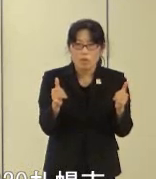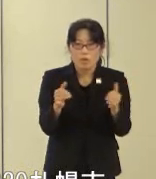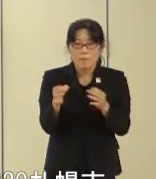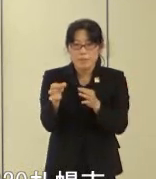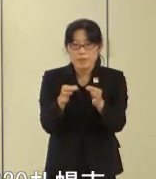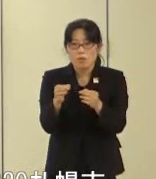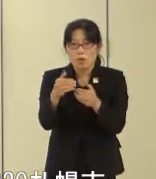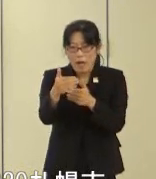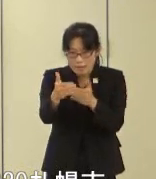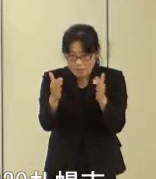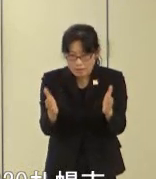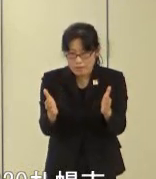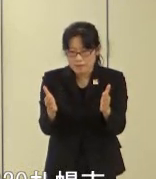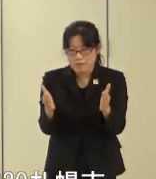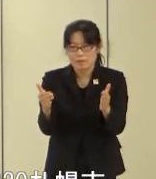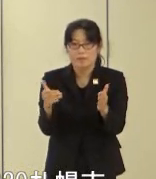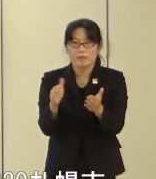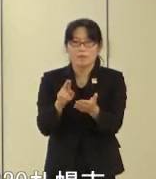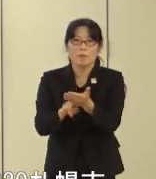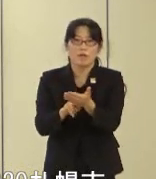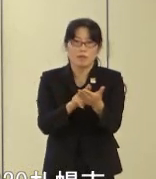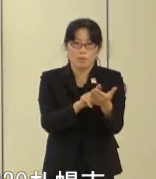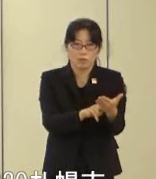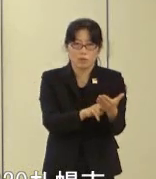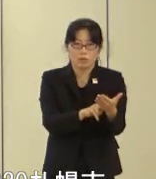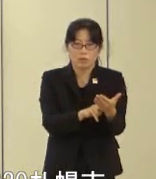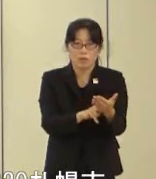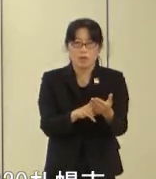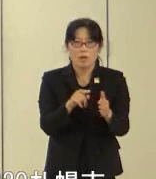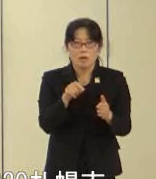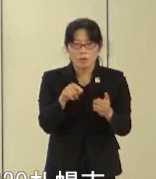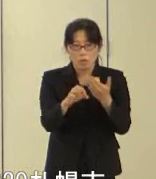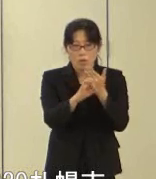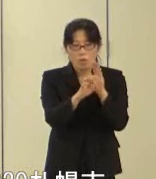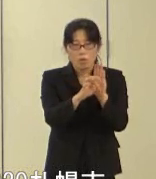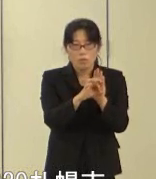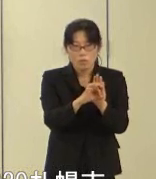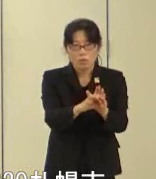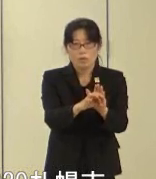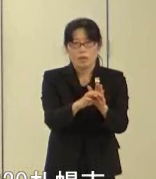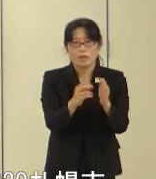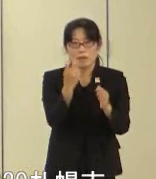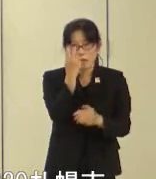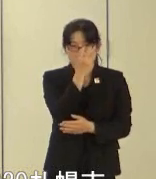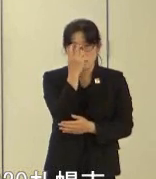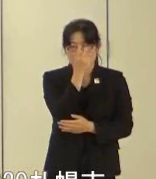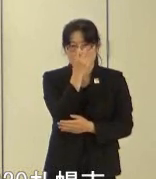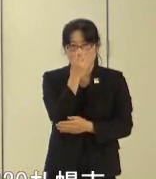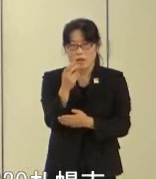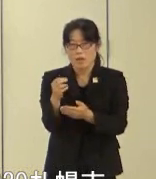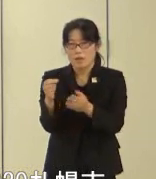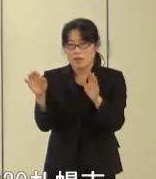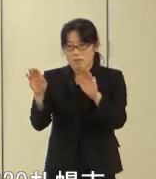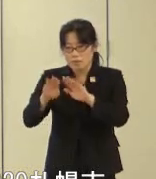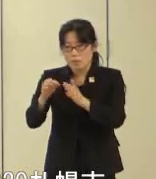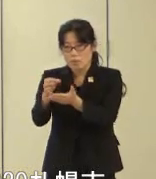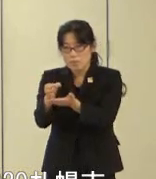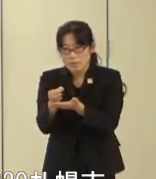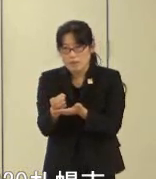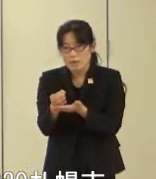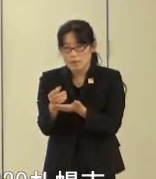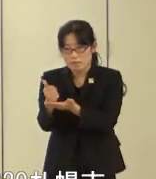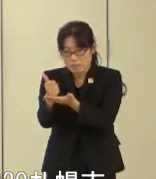囲を限定をしておりますけれども、この抗体検査につきましては、そういう接待を伴う飲食店以外のお